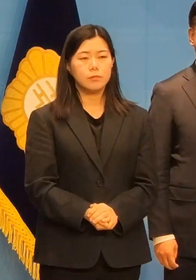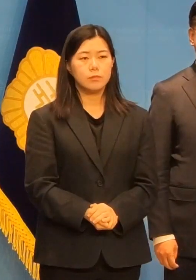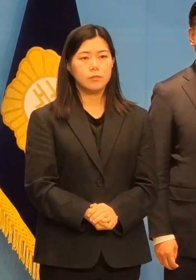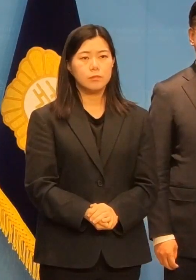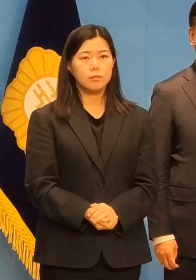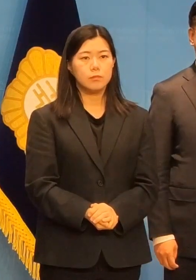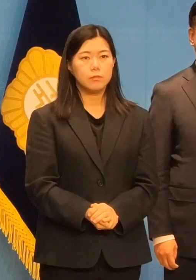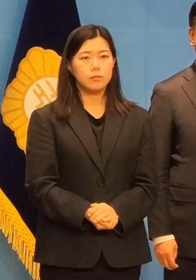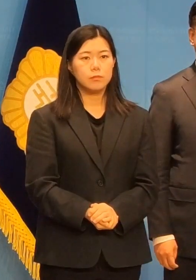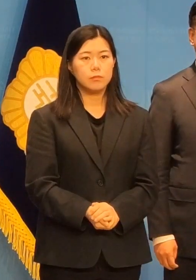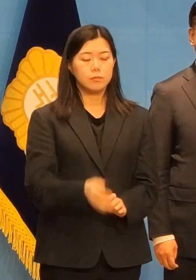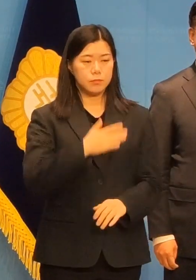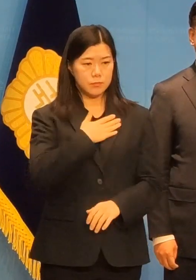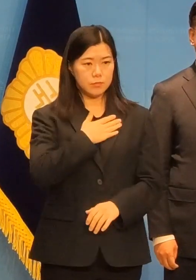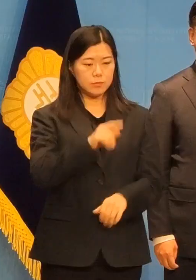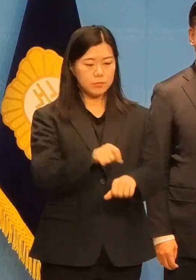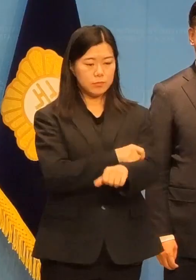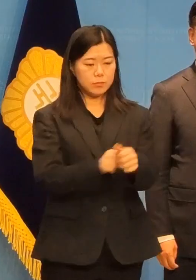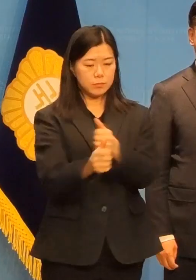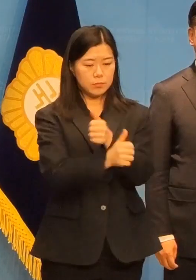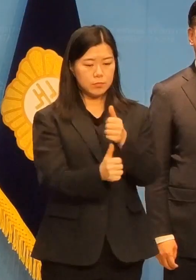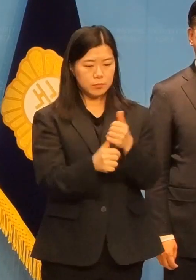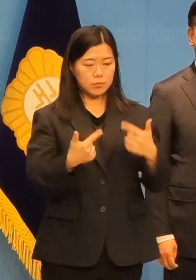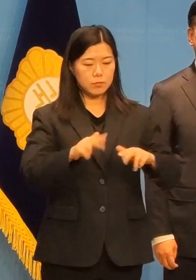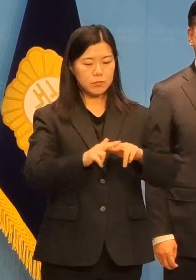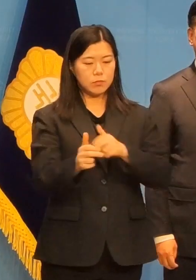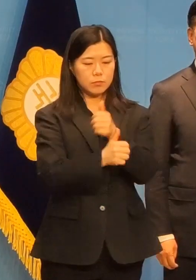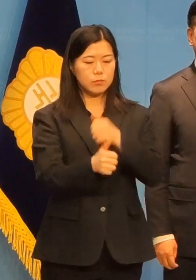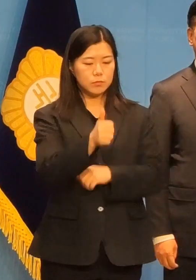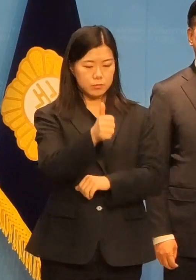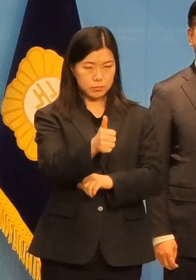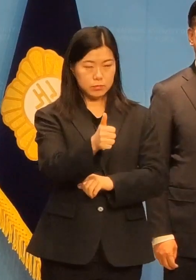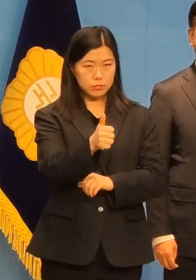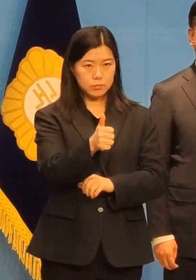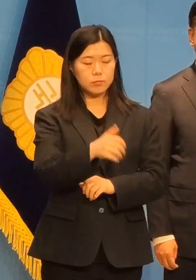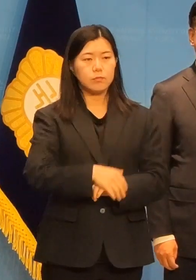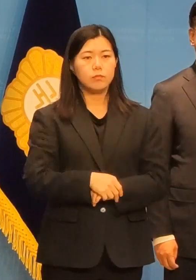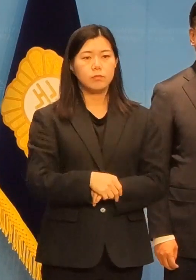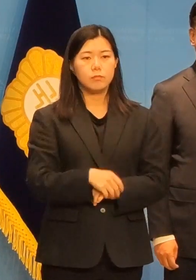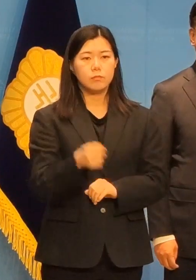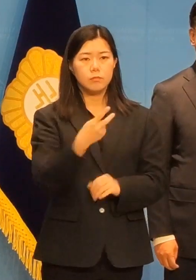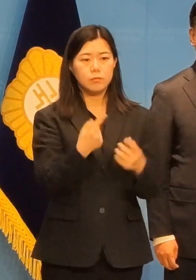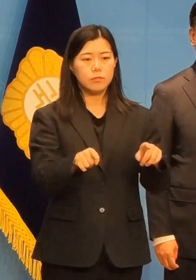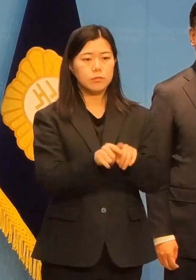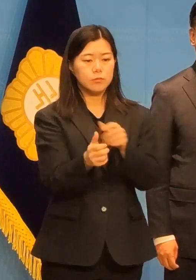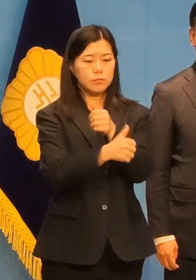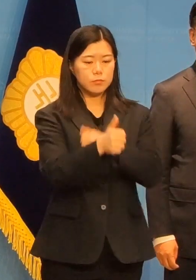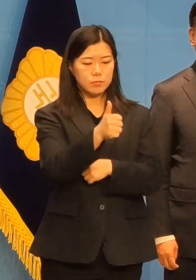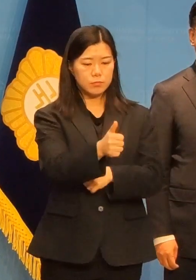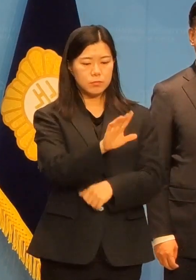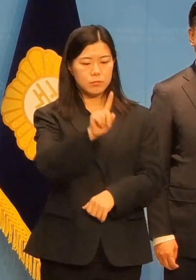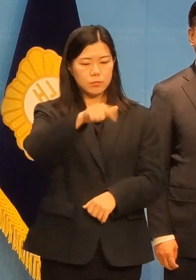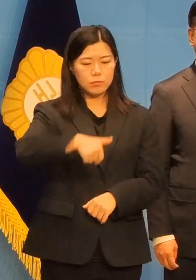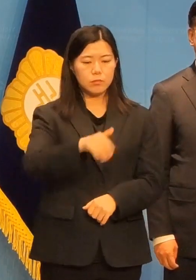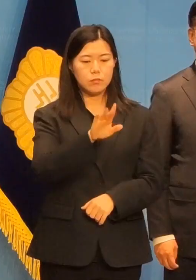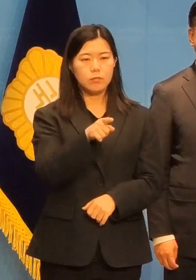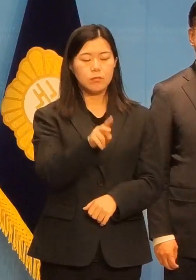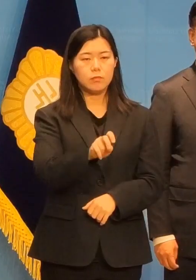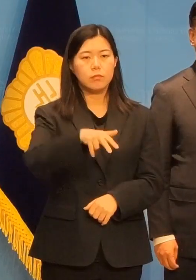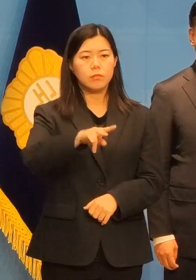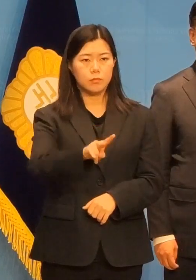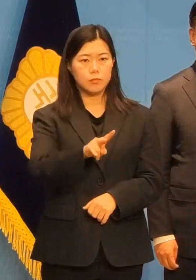저는 우리 특위의 상임위원장을 맡고 그리고 공동위원장에 박범계 의원님